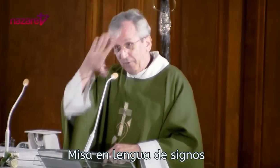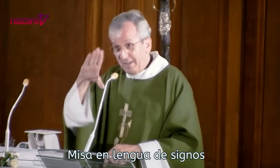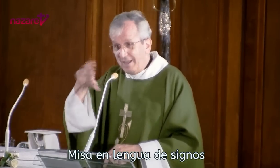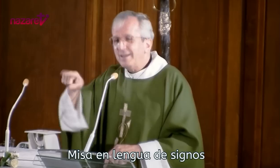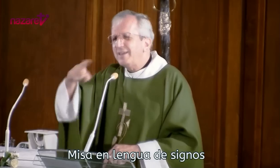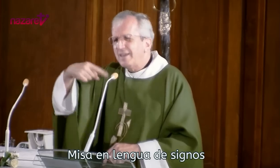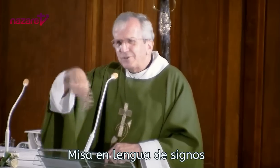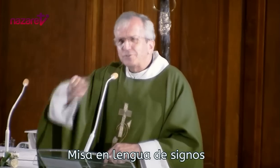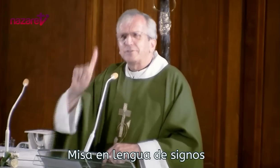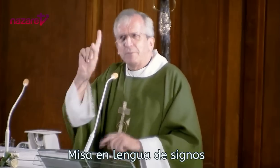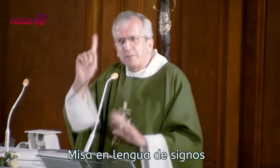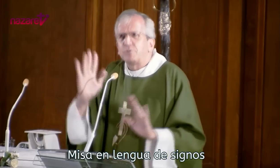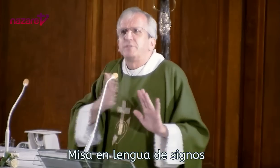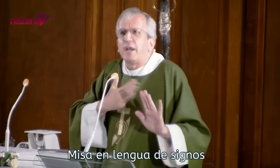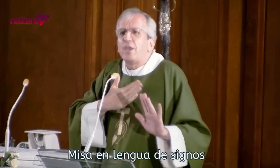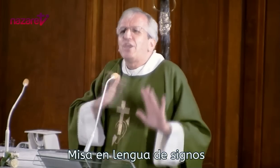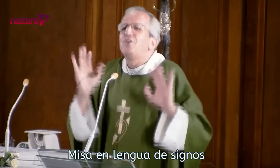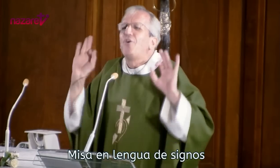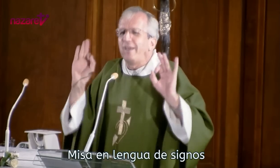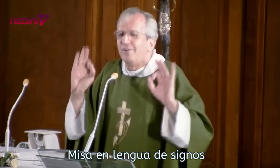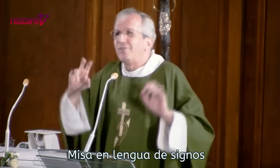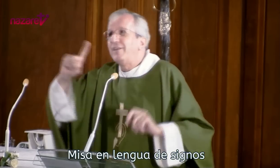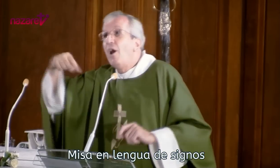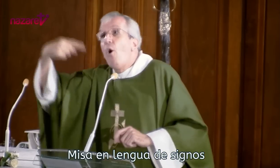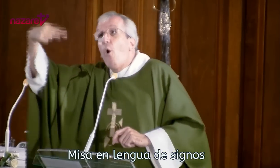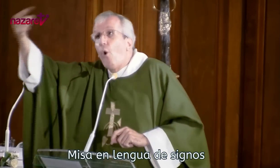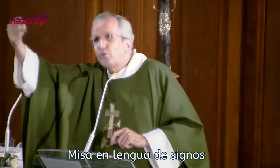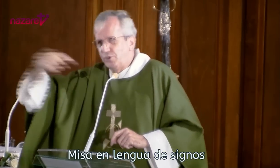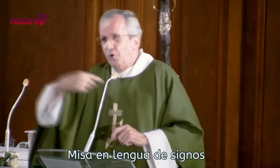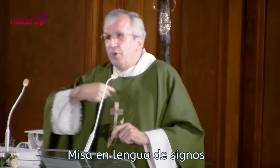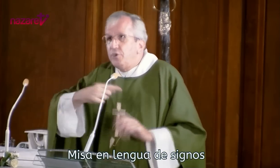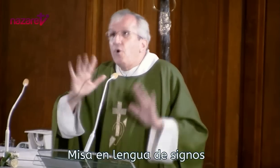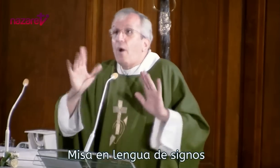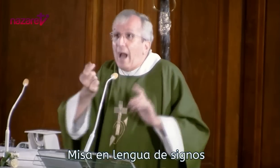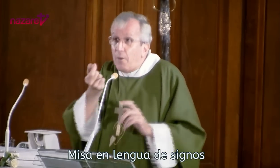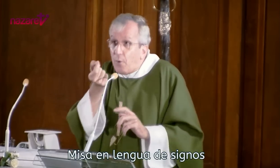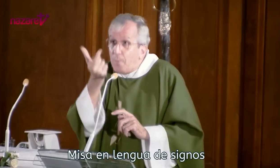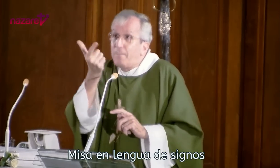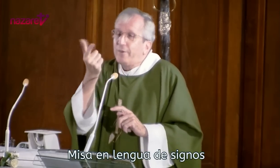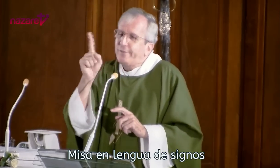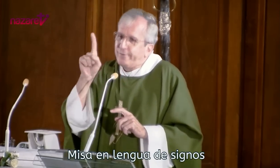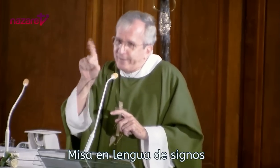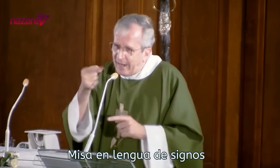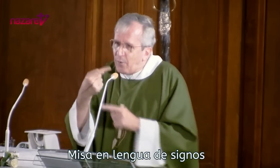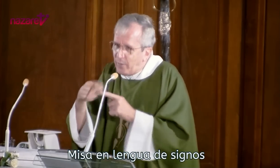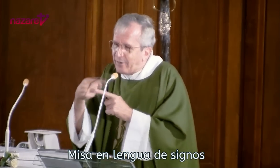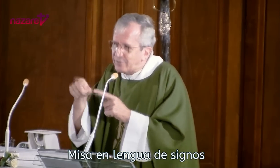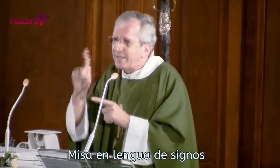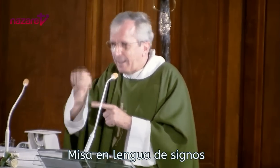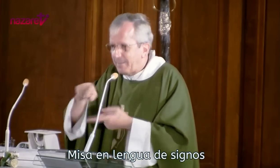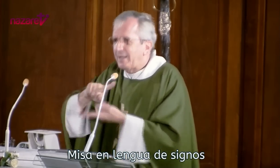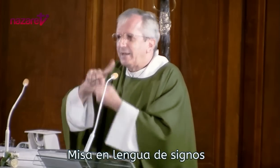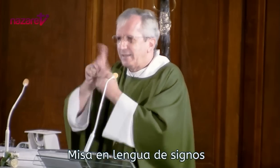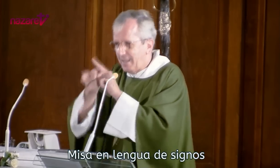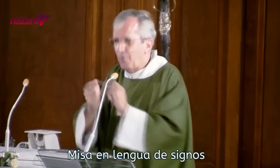profeta y que nosotros también debemos pensar, ¿y yo qué? No decir otro, sino yo a lo mejor un poquito en alguna cosa también debo